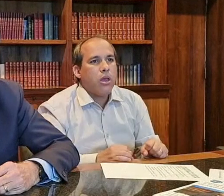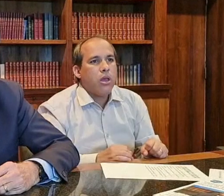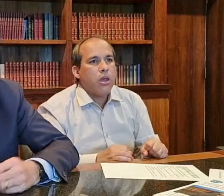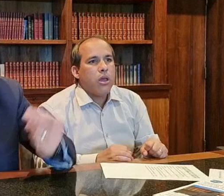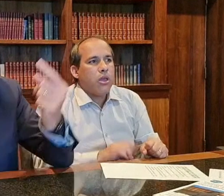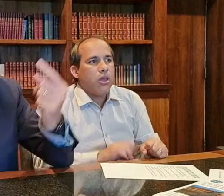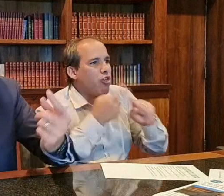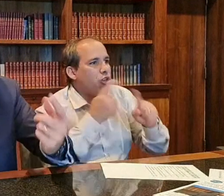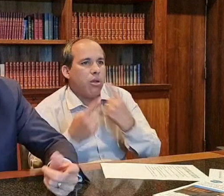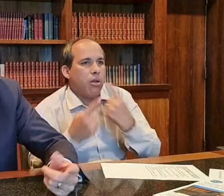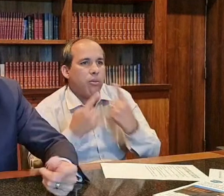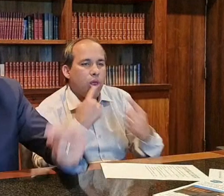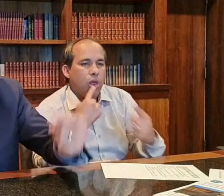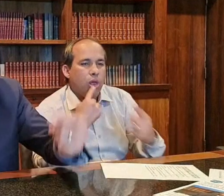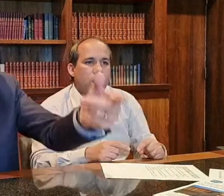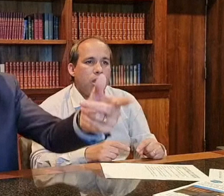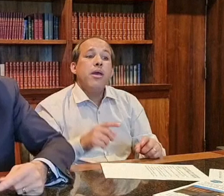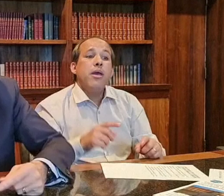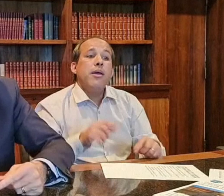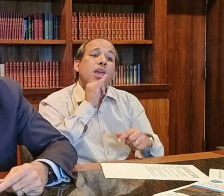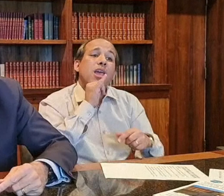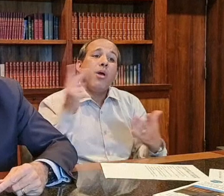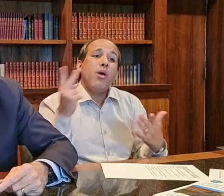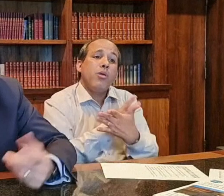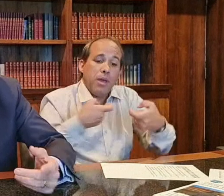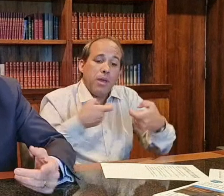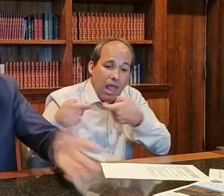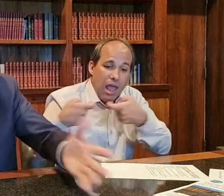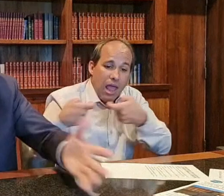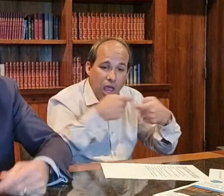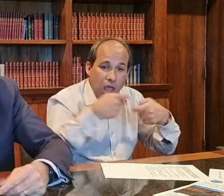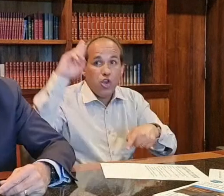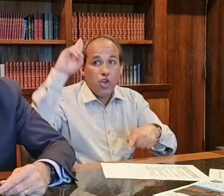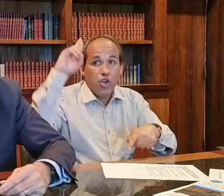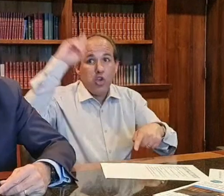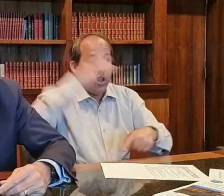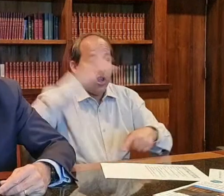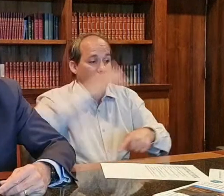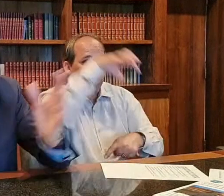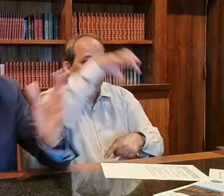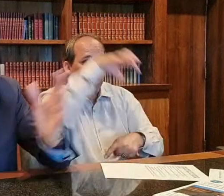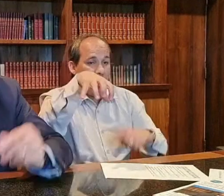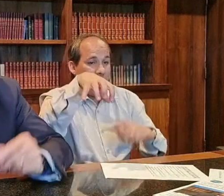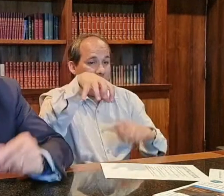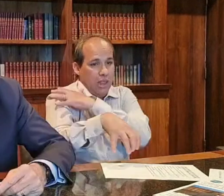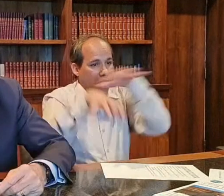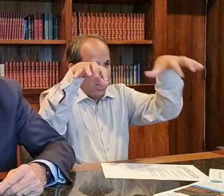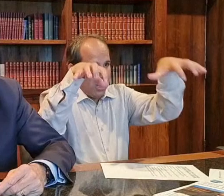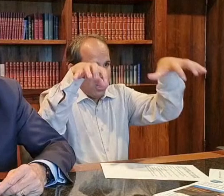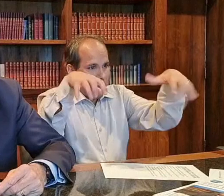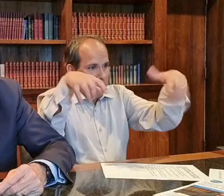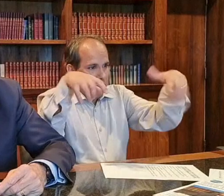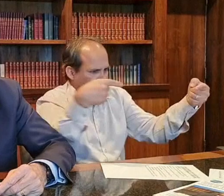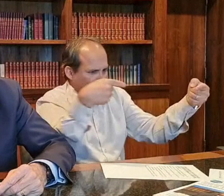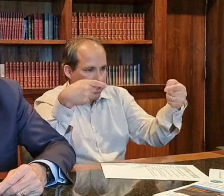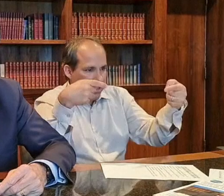contra por vir de 19 à Eyed que também foi retirada pelo Facebook e Instagram e até para saber se o outro que